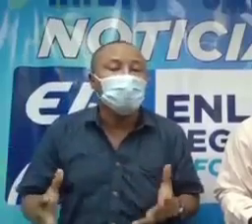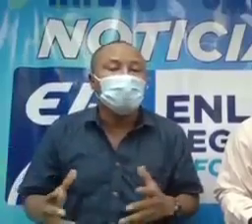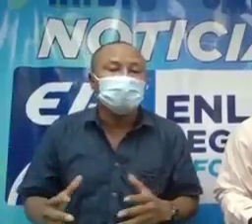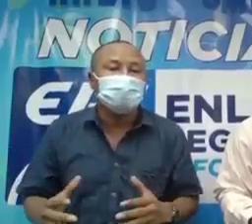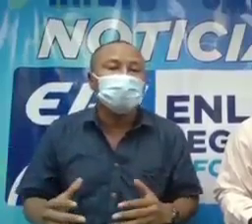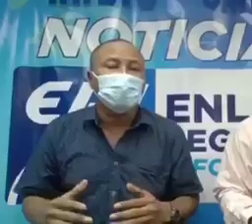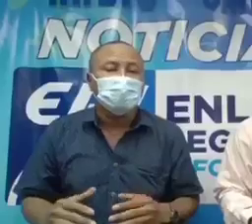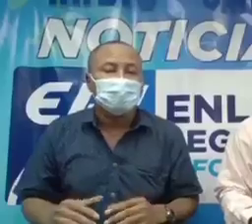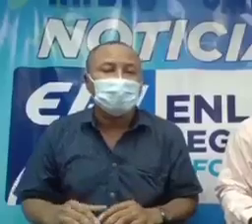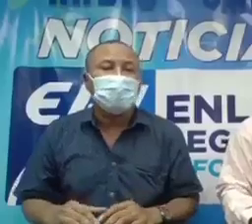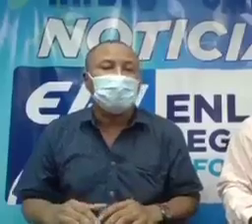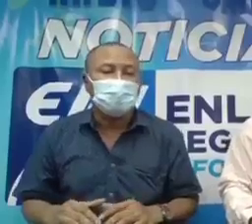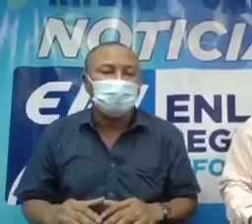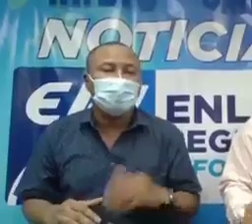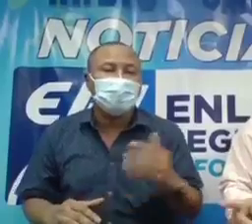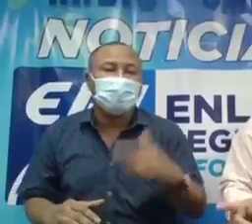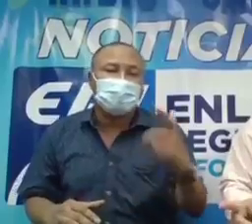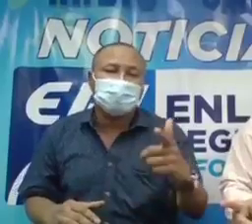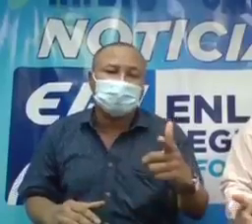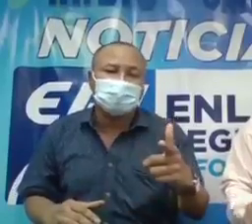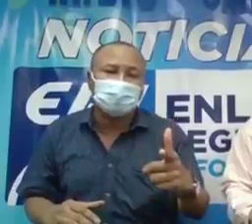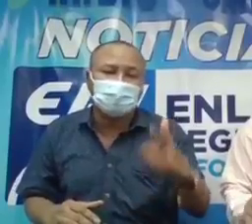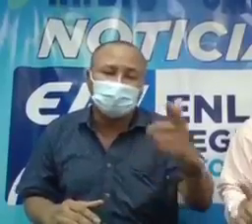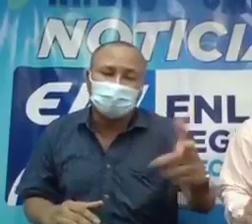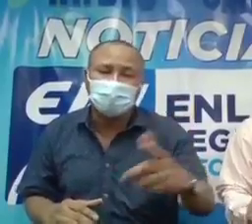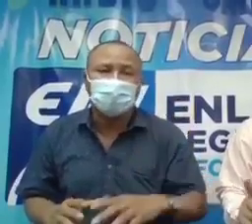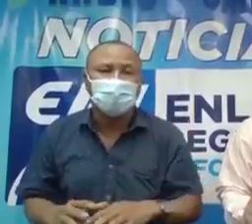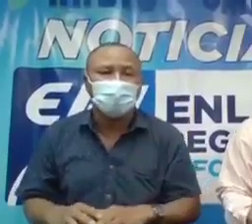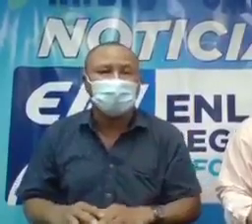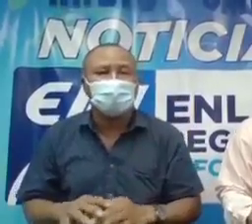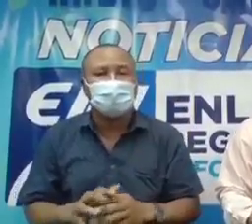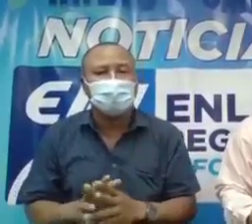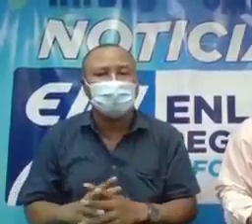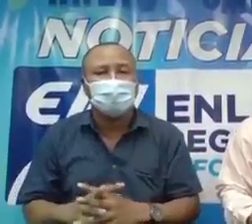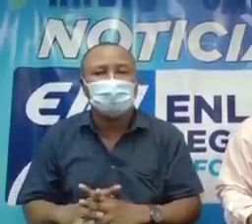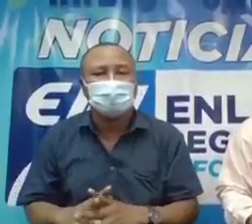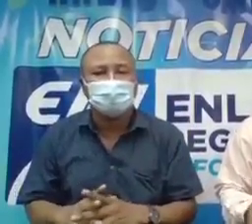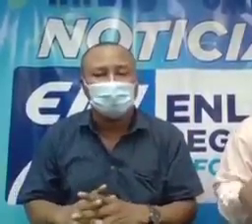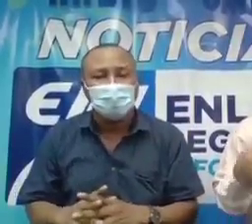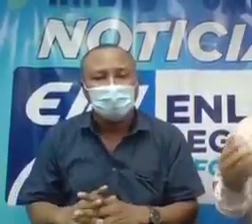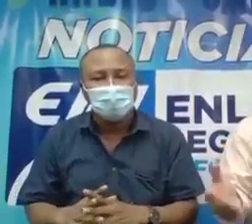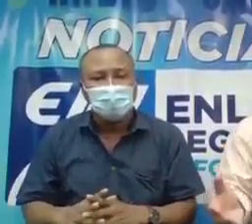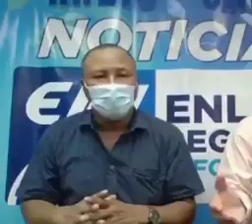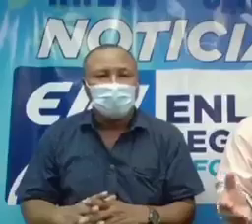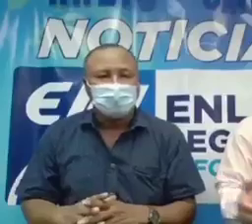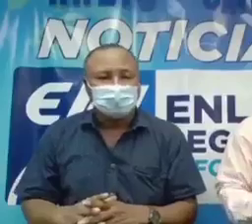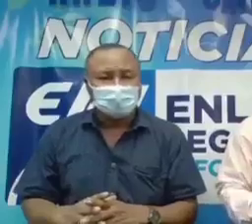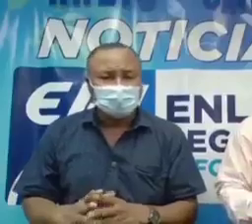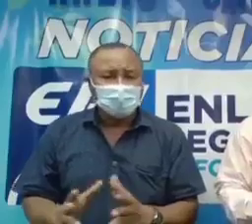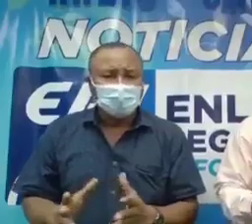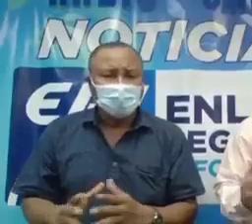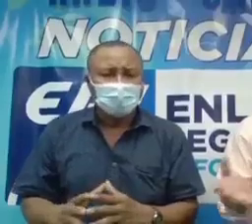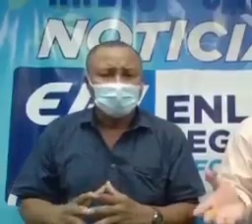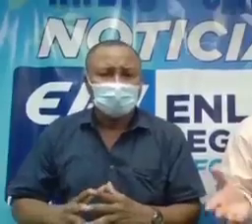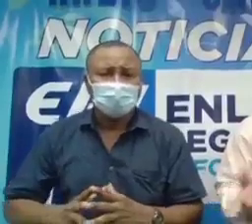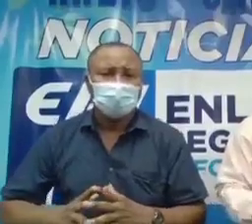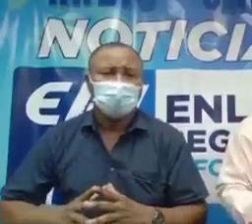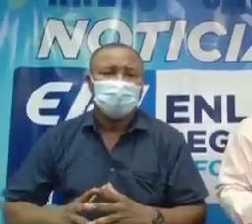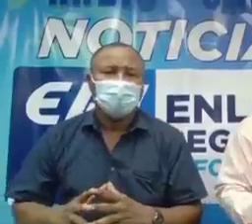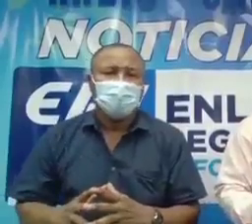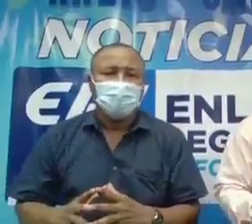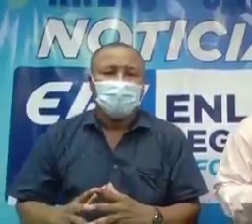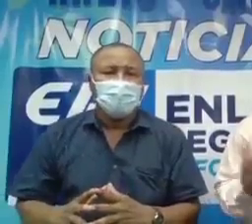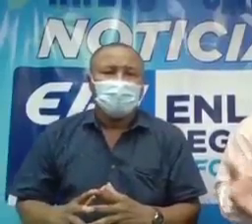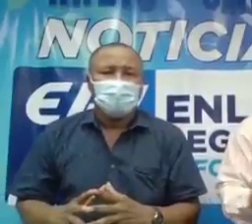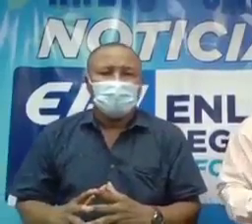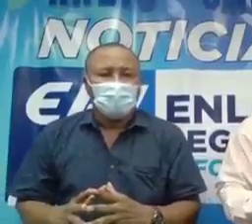obstruyendo un proceso que debe de actuar. El proceso no se ha detenido, Silvio, se continúa trabajando. ¿Qué han